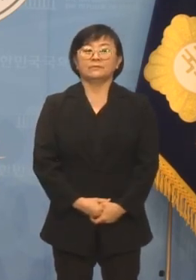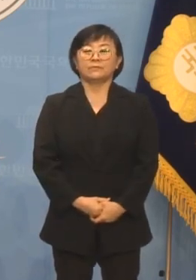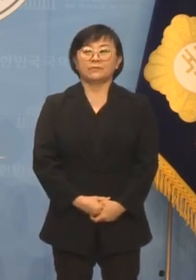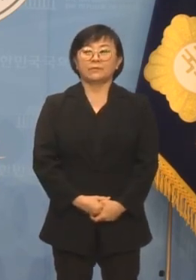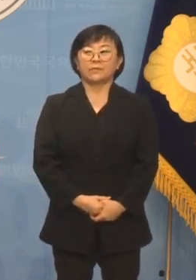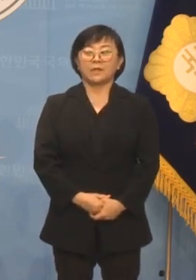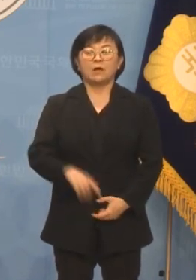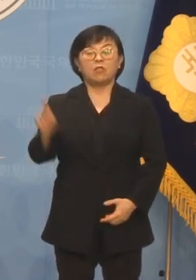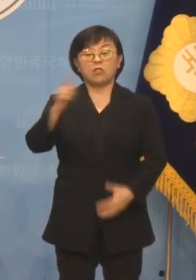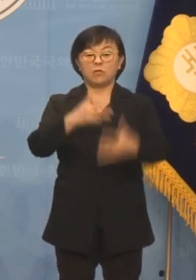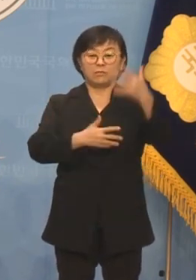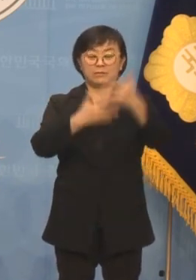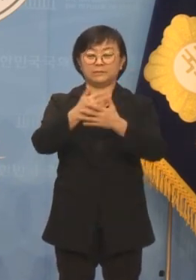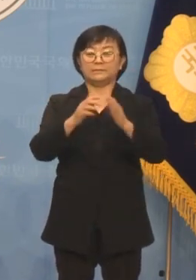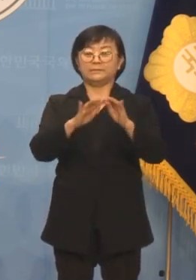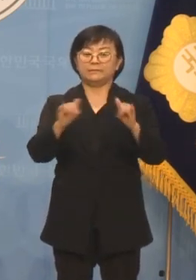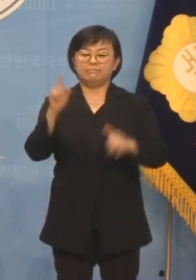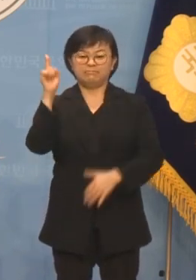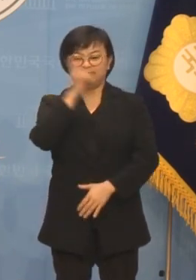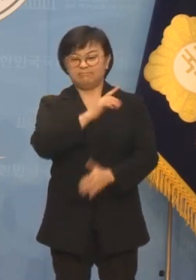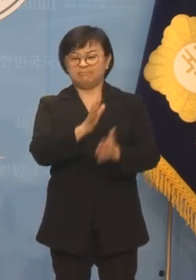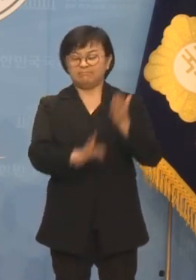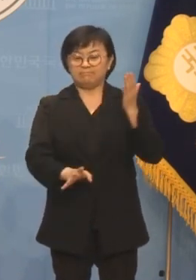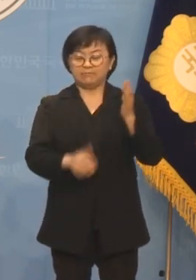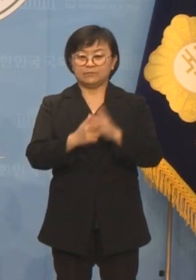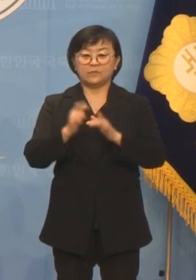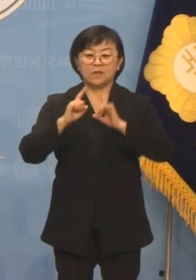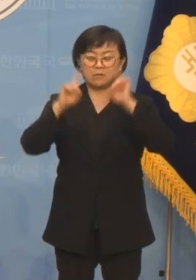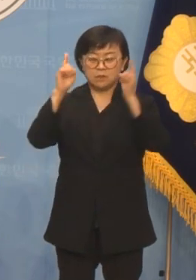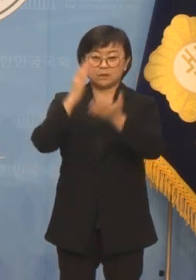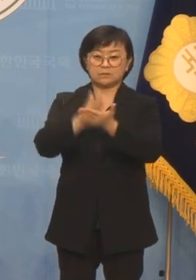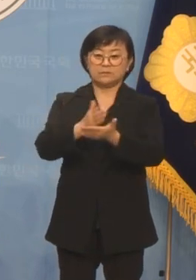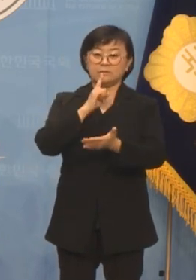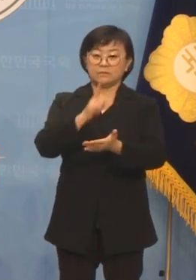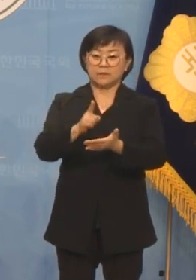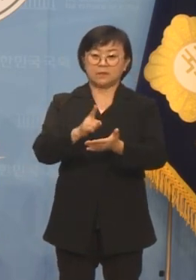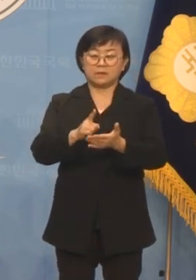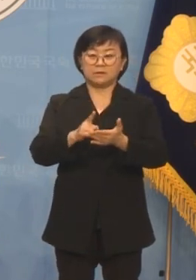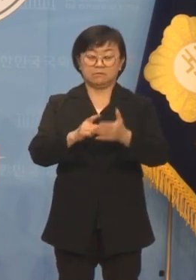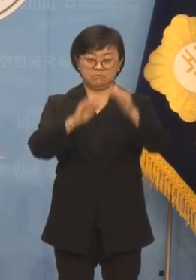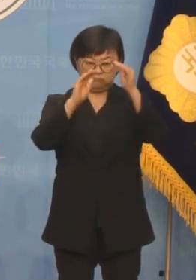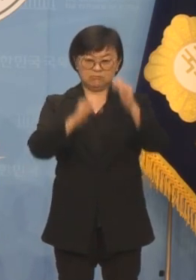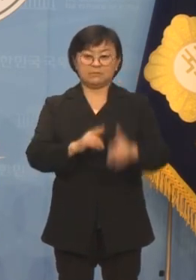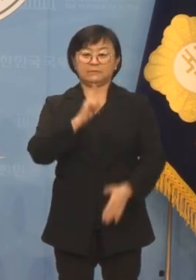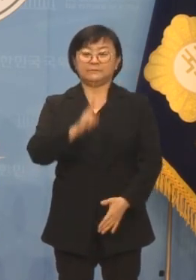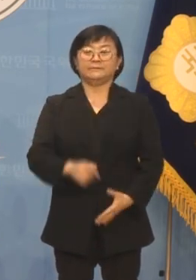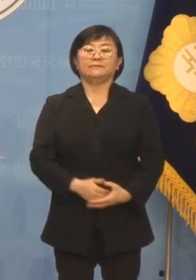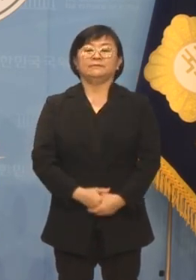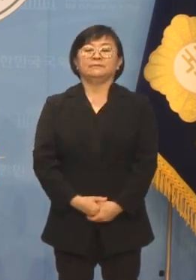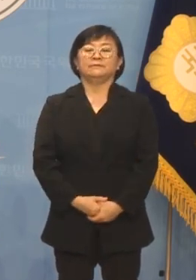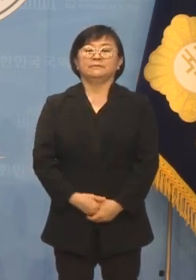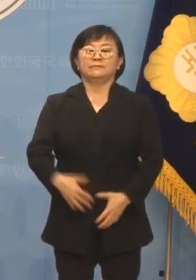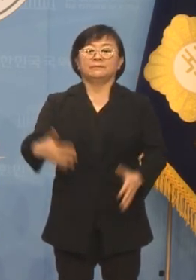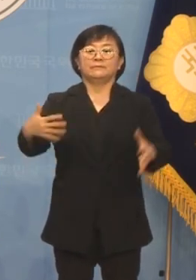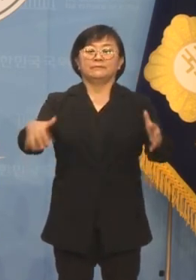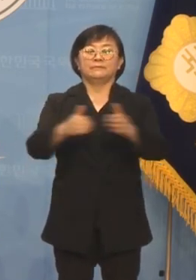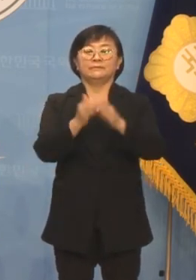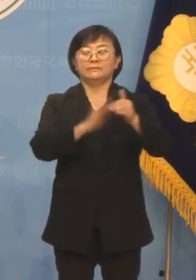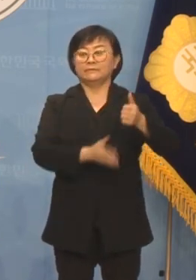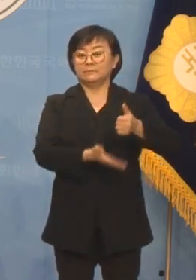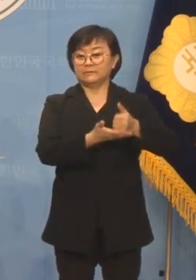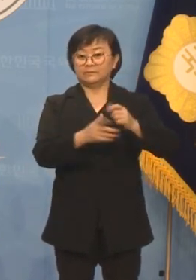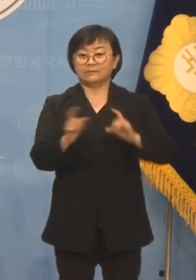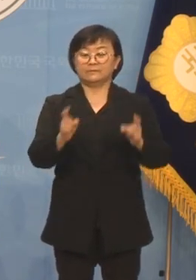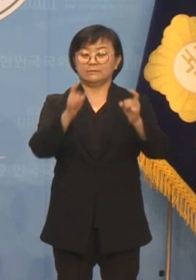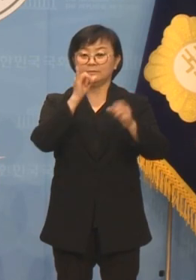모 영화에 사람은 못 돼도 괴물은 되지 말자는 대사가 있습니다. 아직도 공천 논란